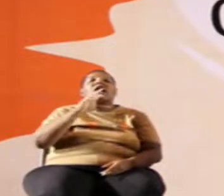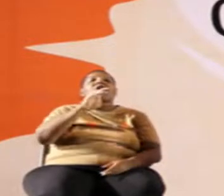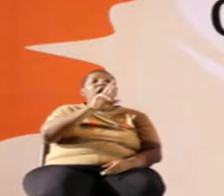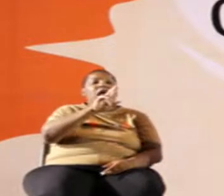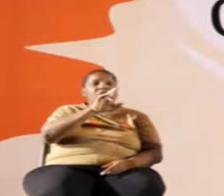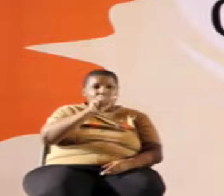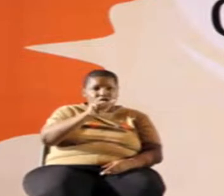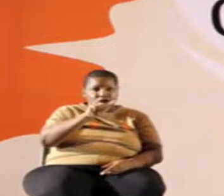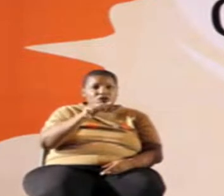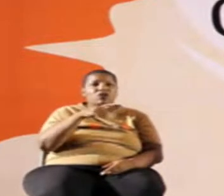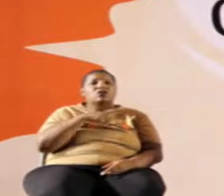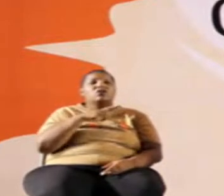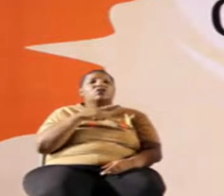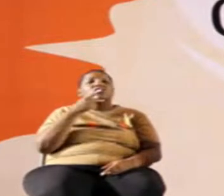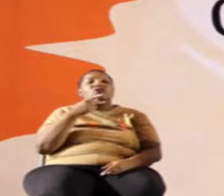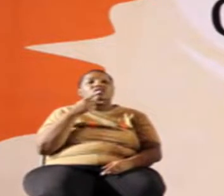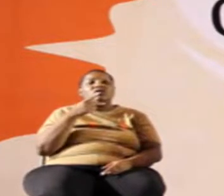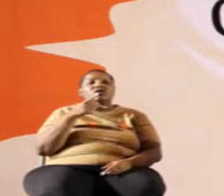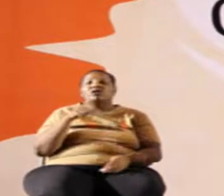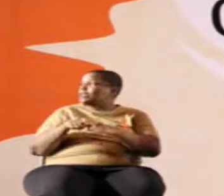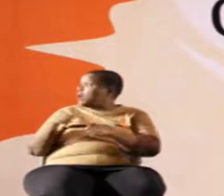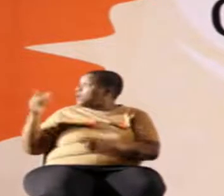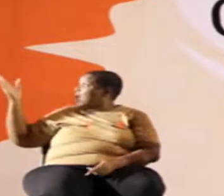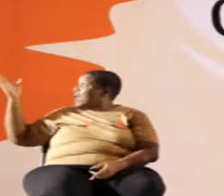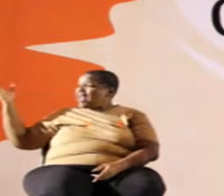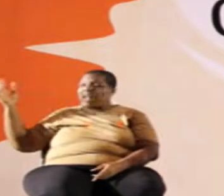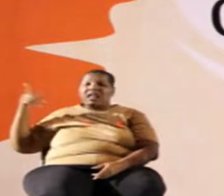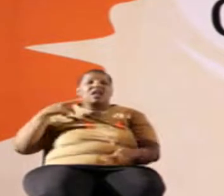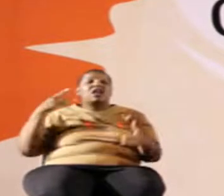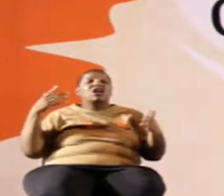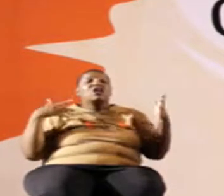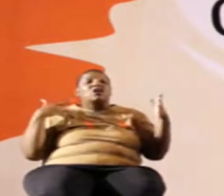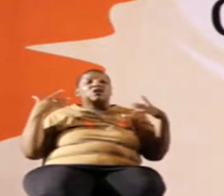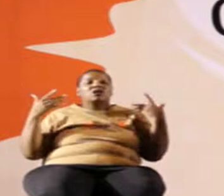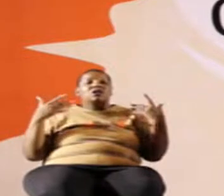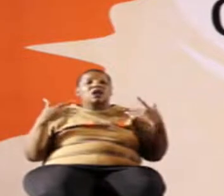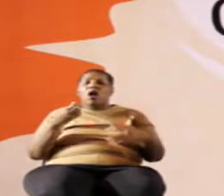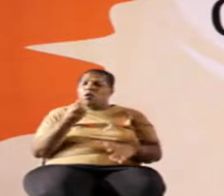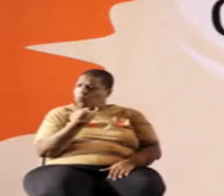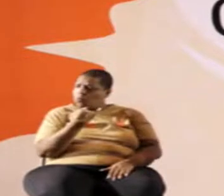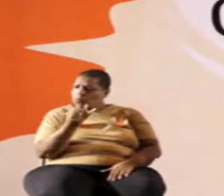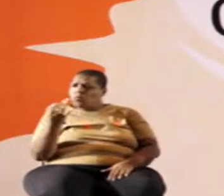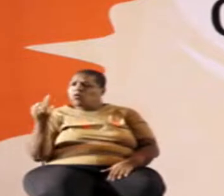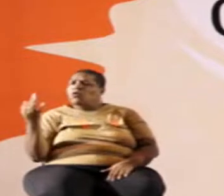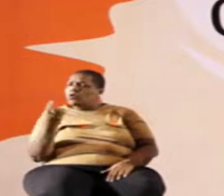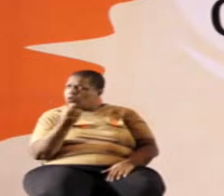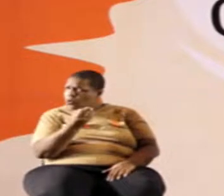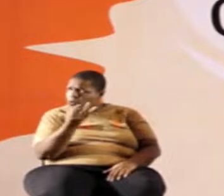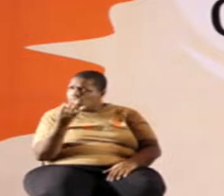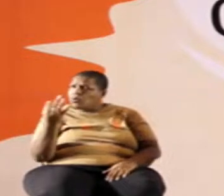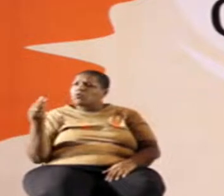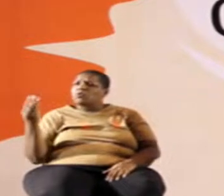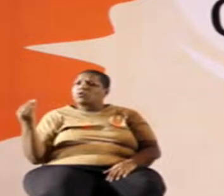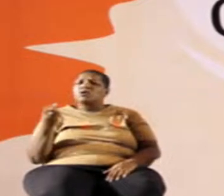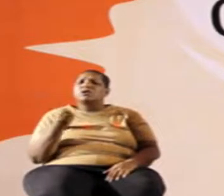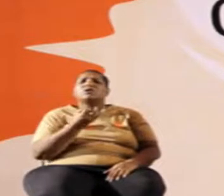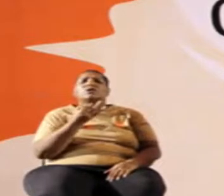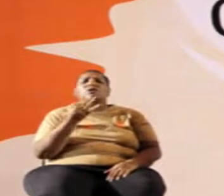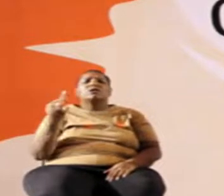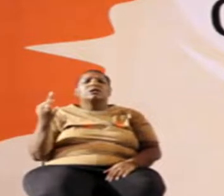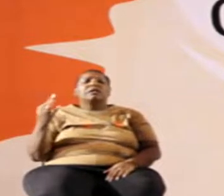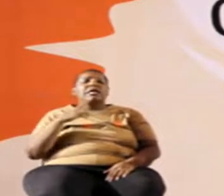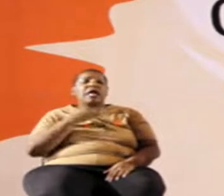calouras, foram... Exatamente. Muitas, mas são muitas, meu amigo, são muitas.